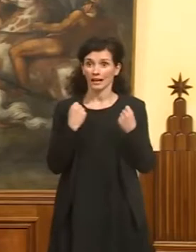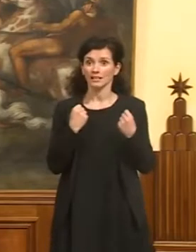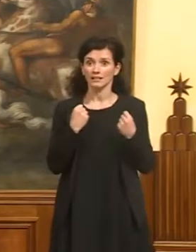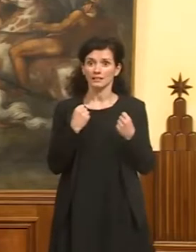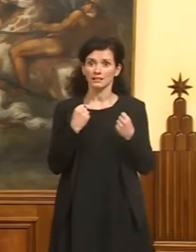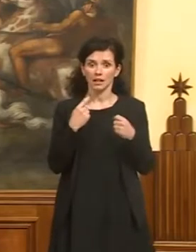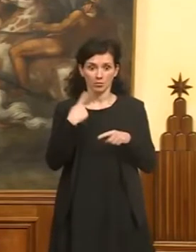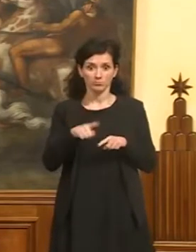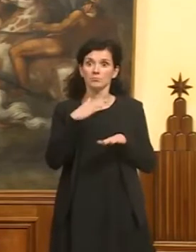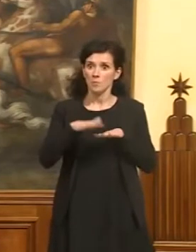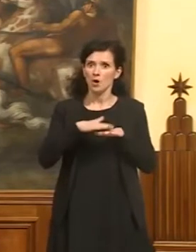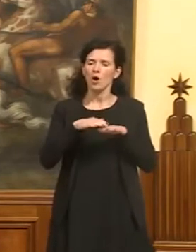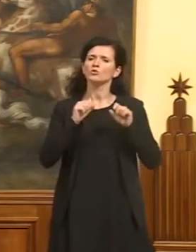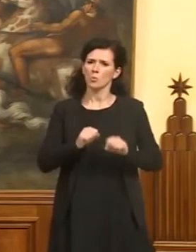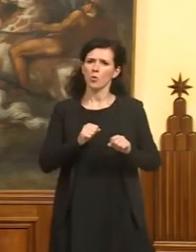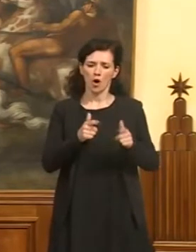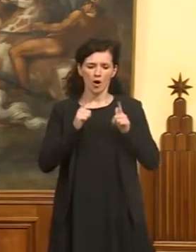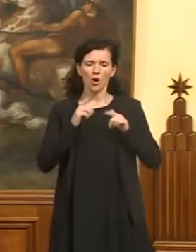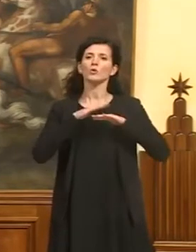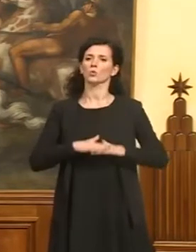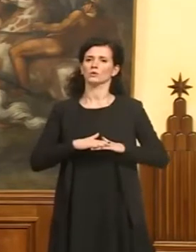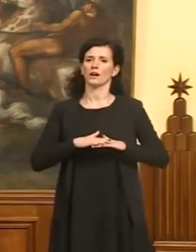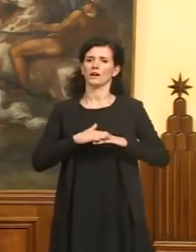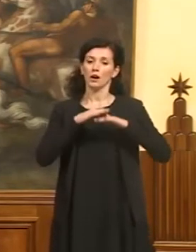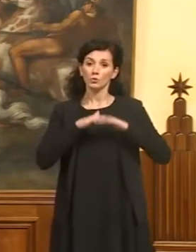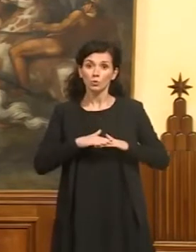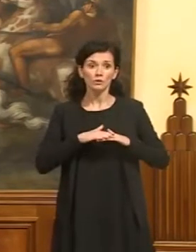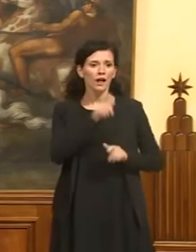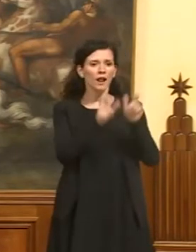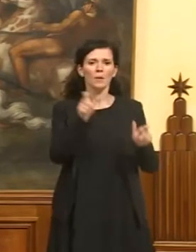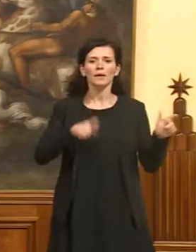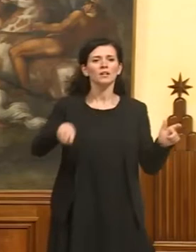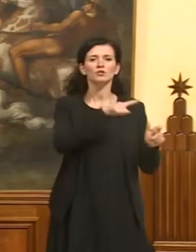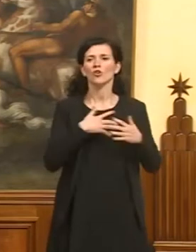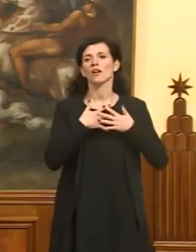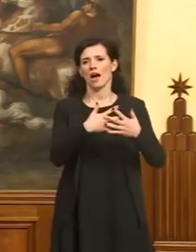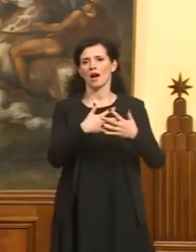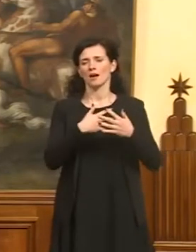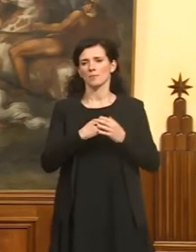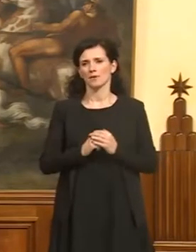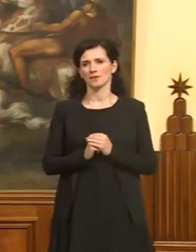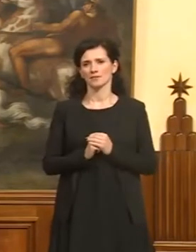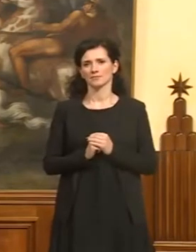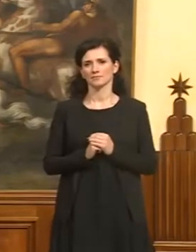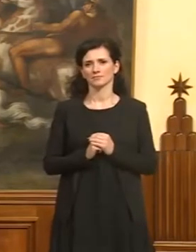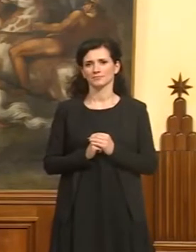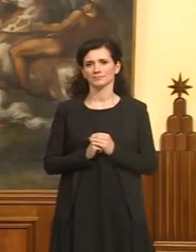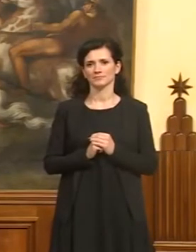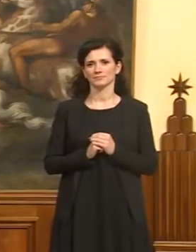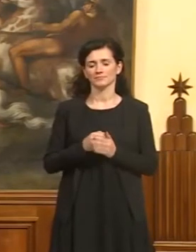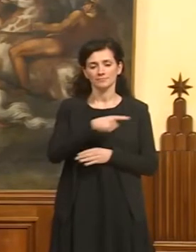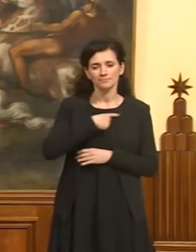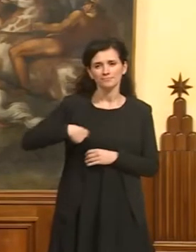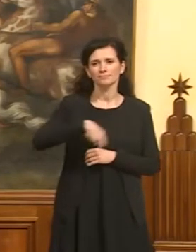riusciremo a tutelare noi stessi e a tutelare le persone che amiamo. Il nostro sacrificio